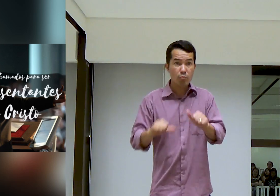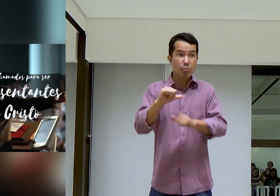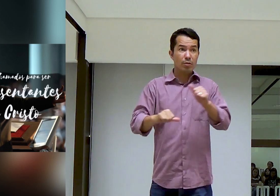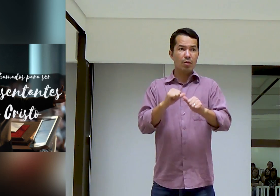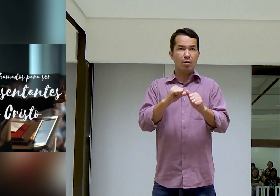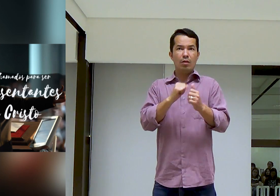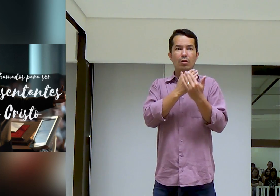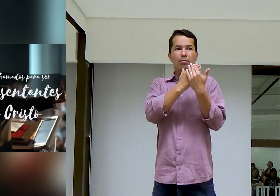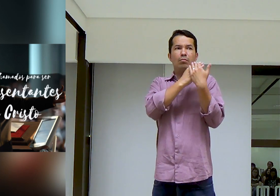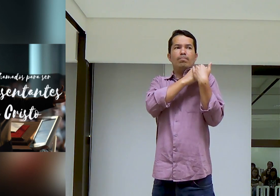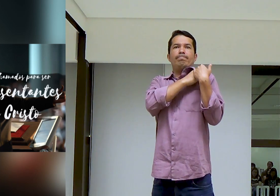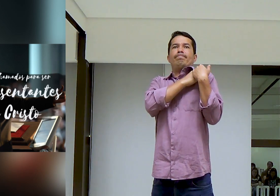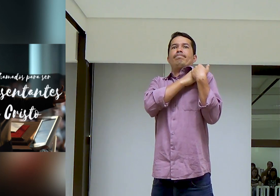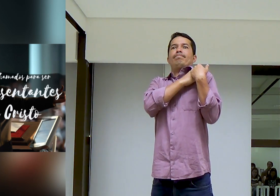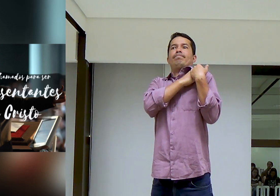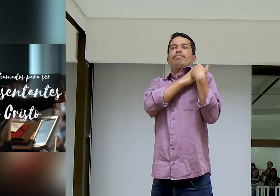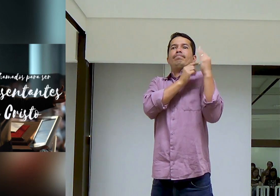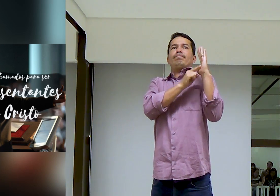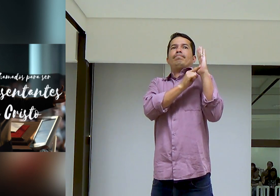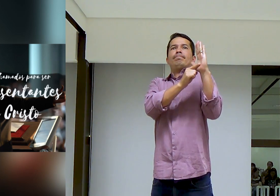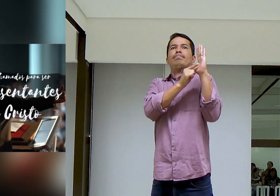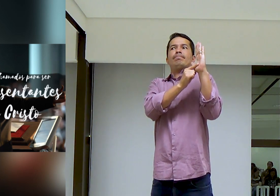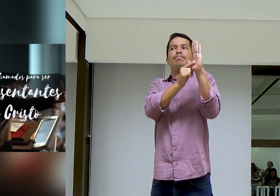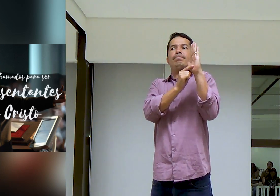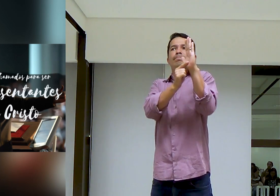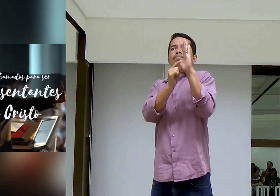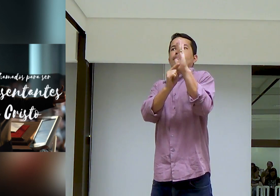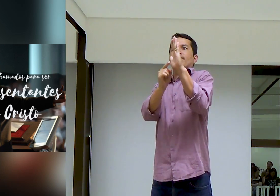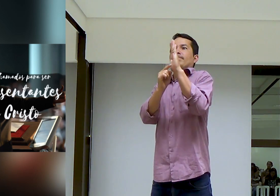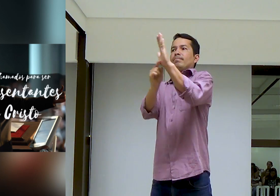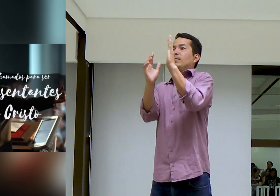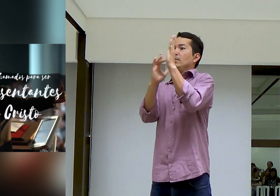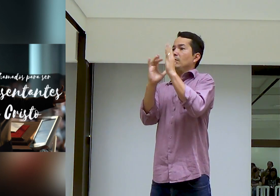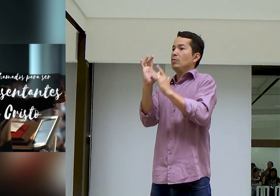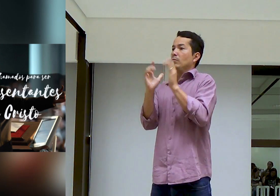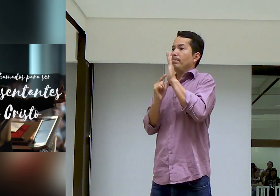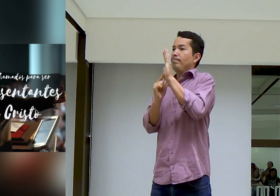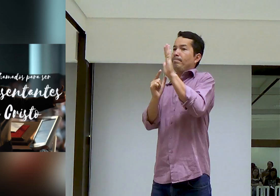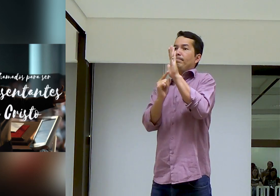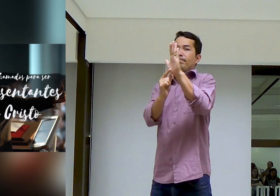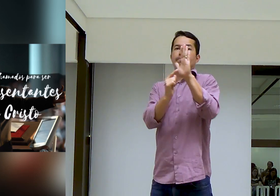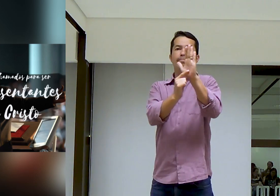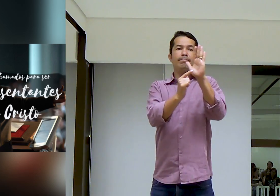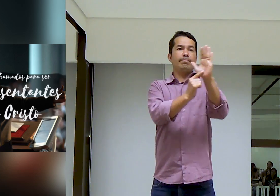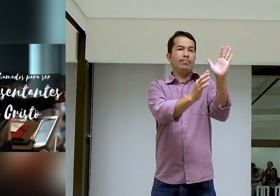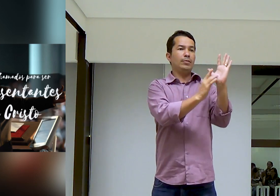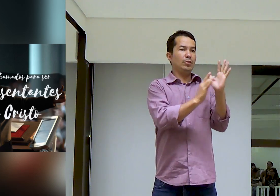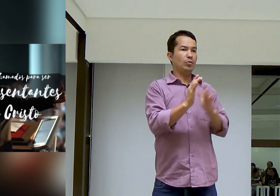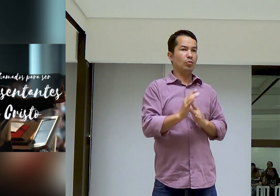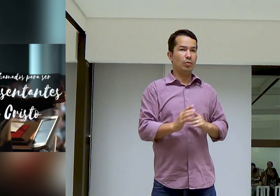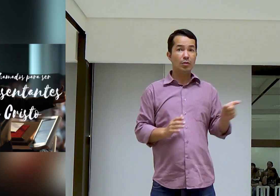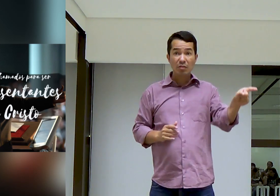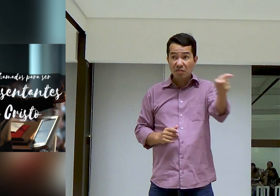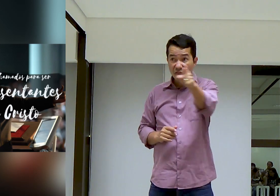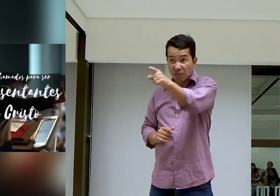ele começou a transformar a sua vida e ele se tornou um representante de Cristo. Sim, ele se tornou um representante de